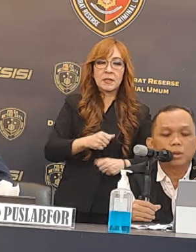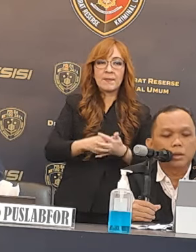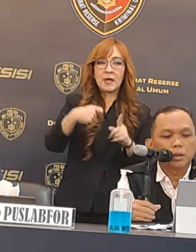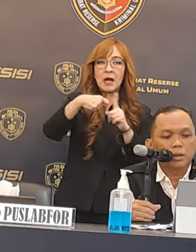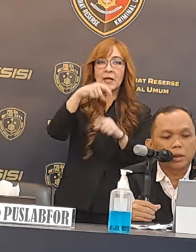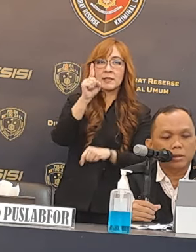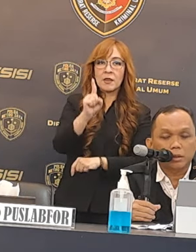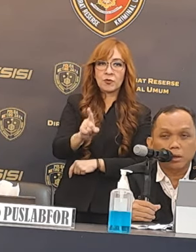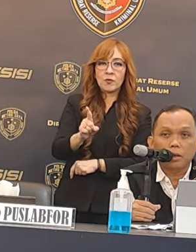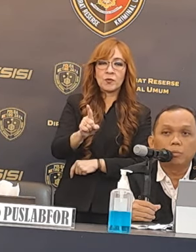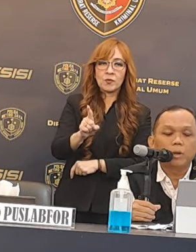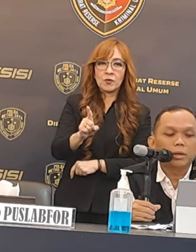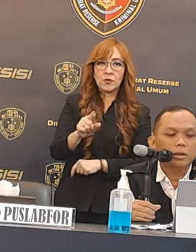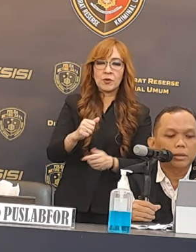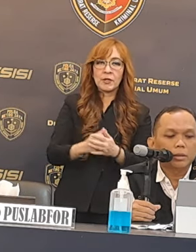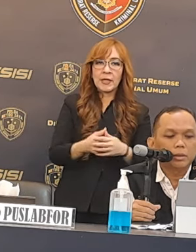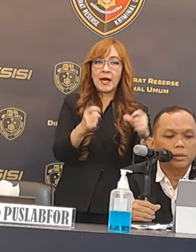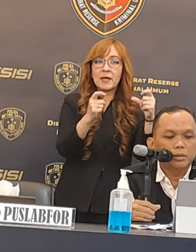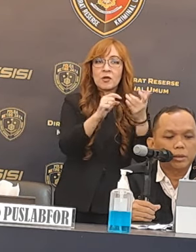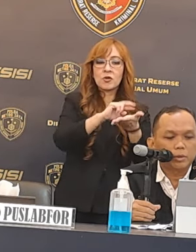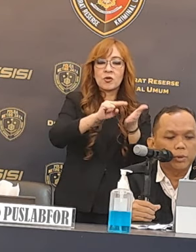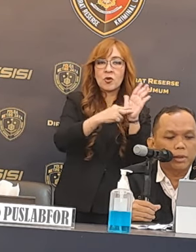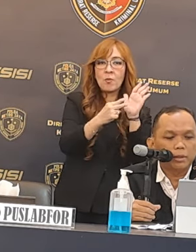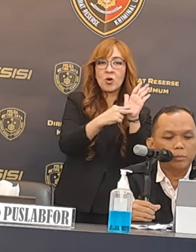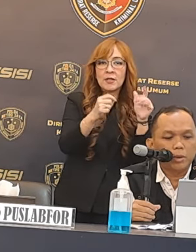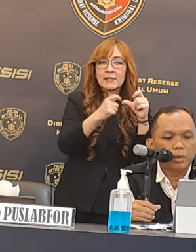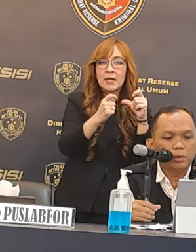DS-721-6HQ-HI-K1 dengan serial number